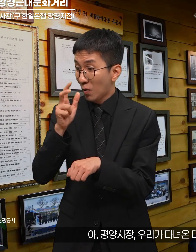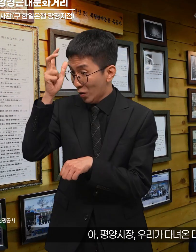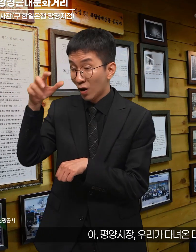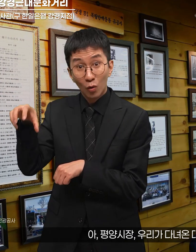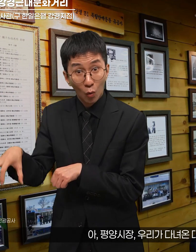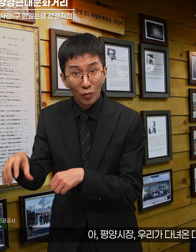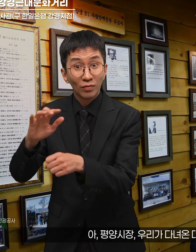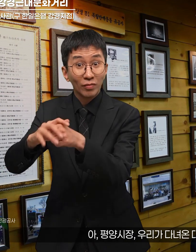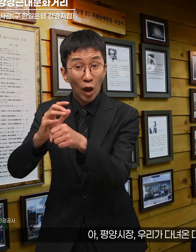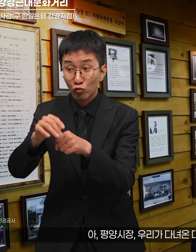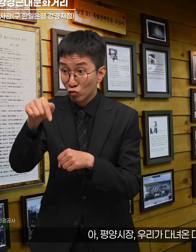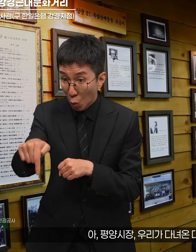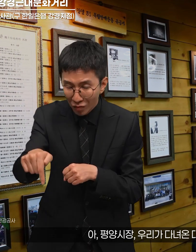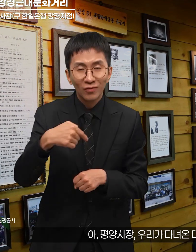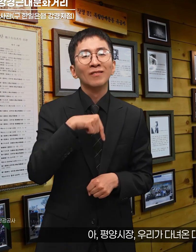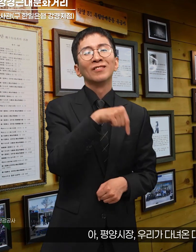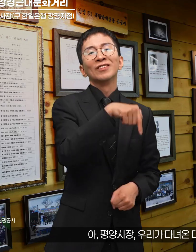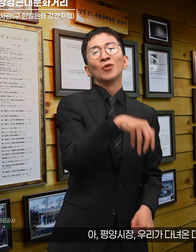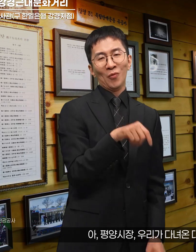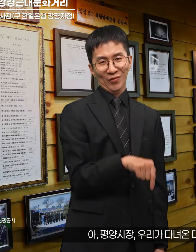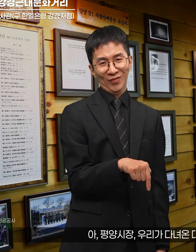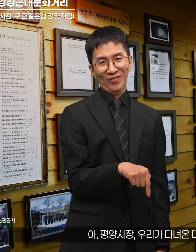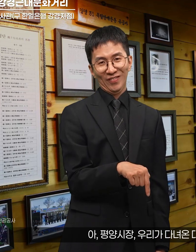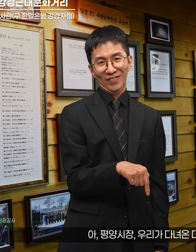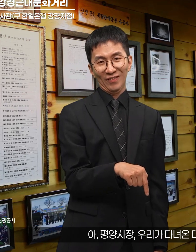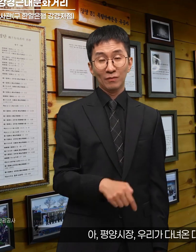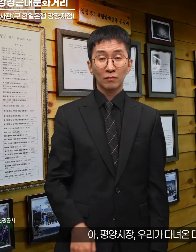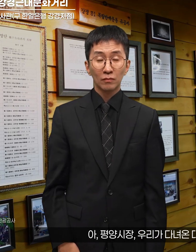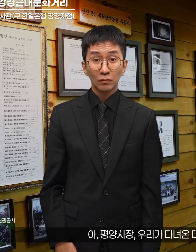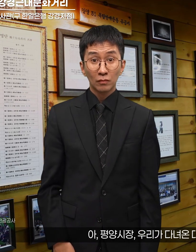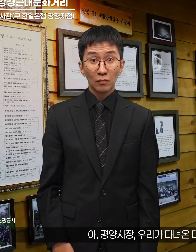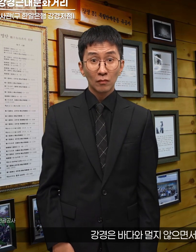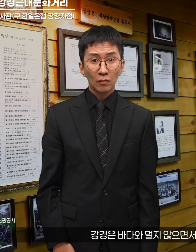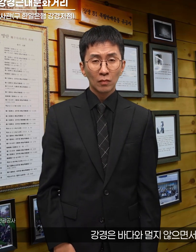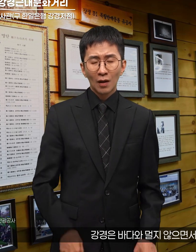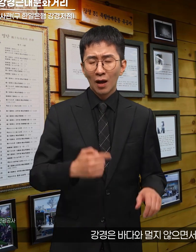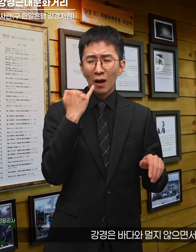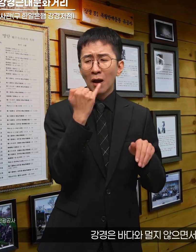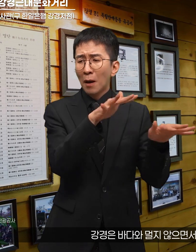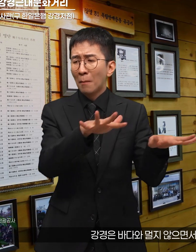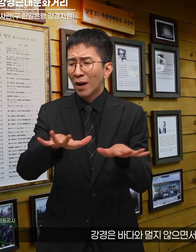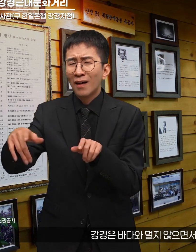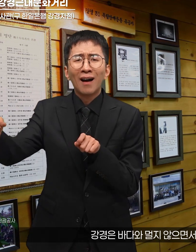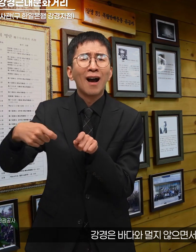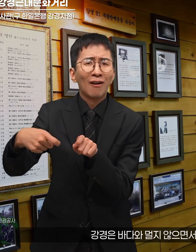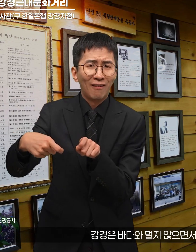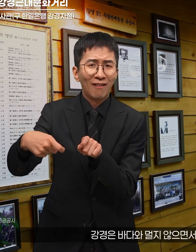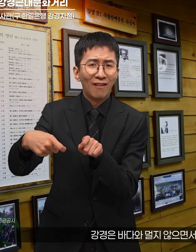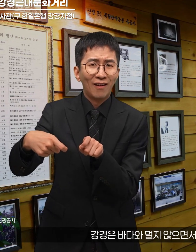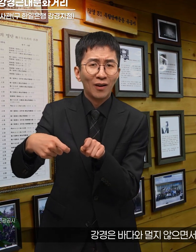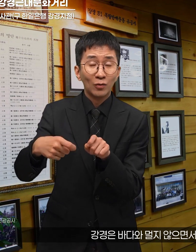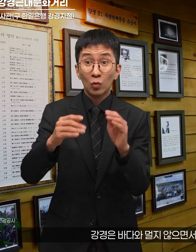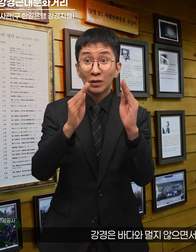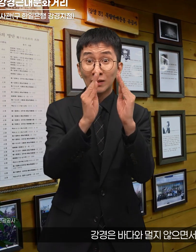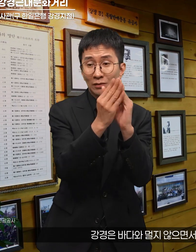평양시장, 우리가 다녀온 대구시장과 함께 말이죠. 강경은 바다와 멀지 않으면서 금강이 흐르는